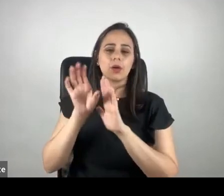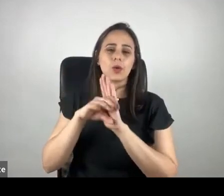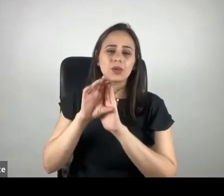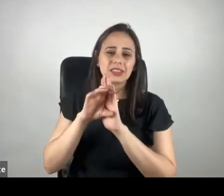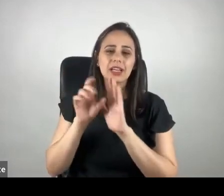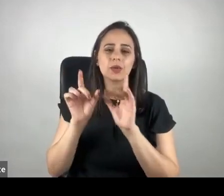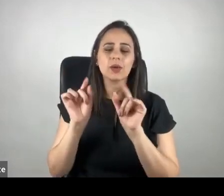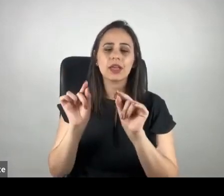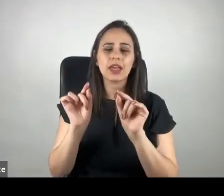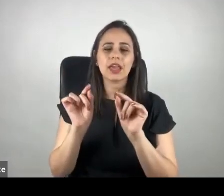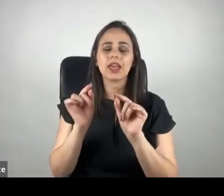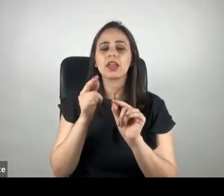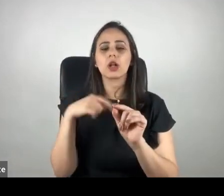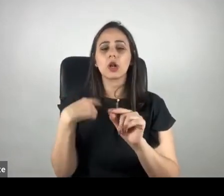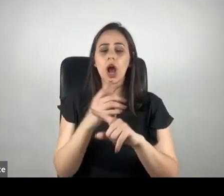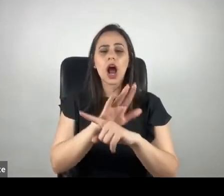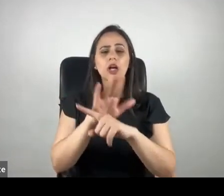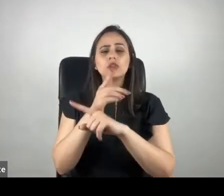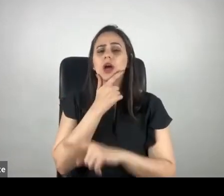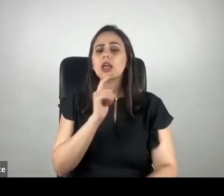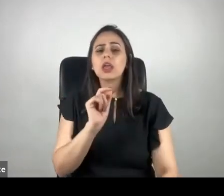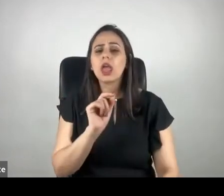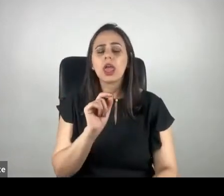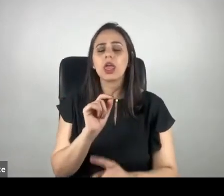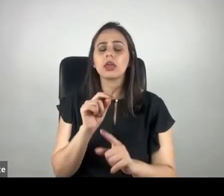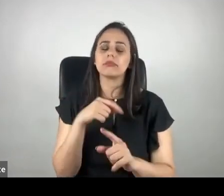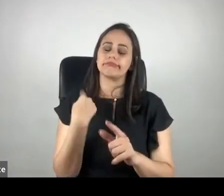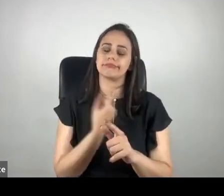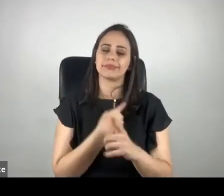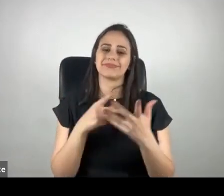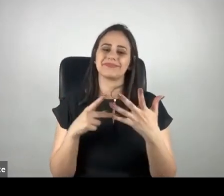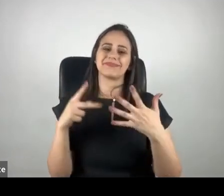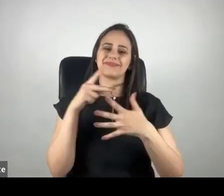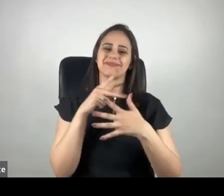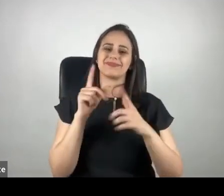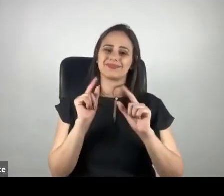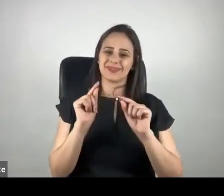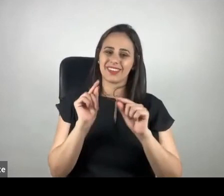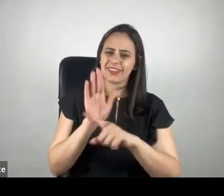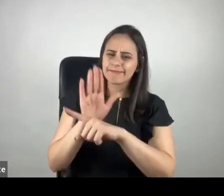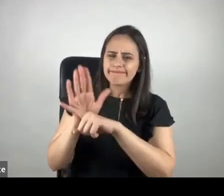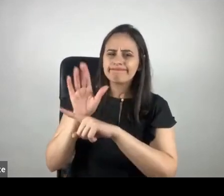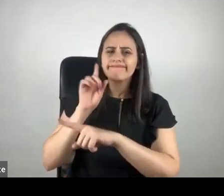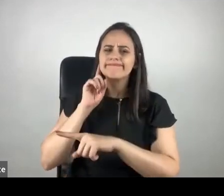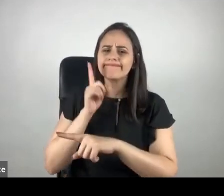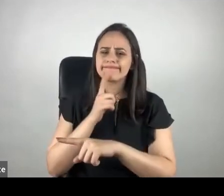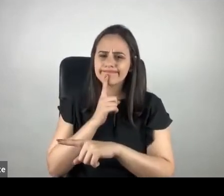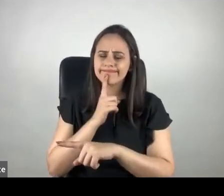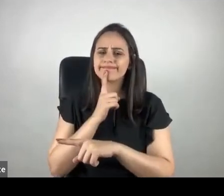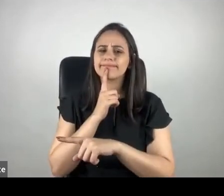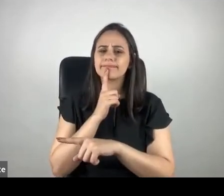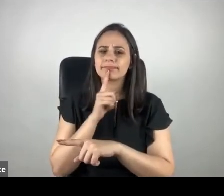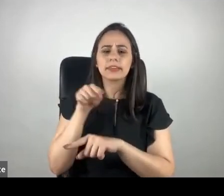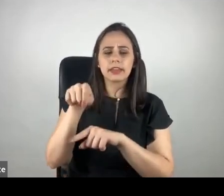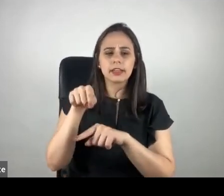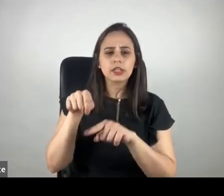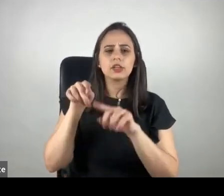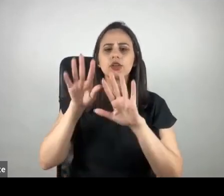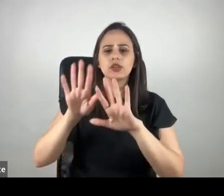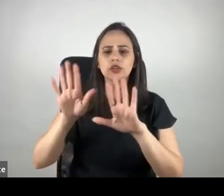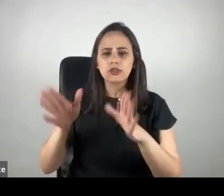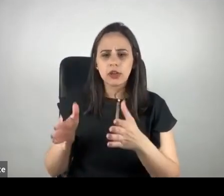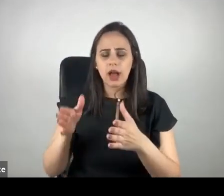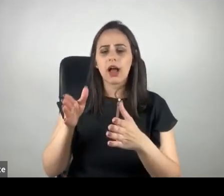que a gente ajuda? Tanto que a gente está priorizando muito ajudar o surdo sinalizado, que já vocês